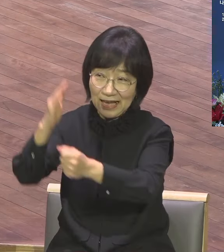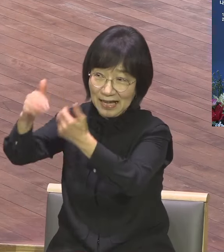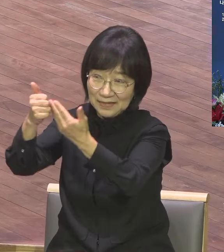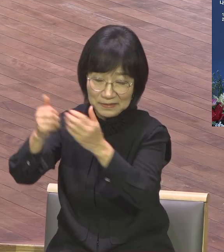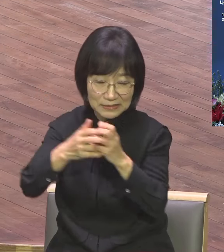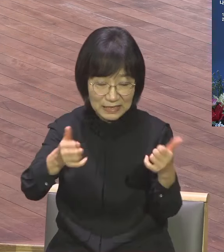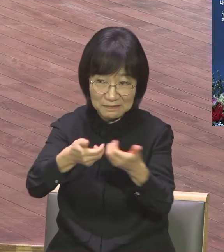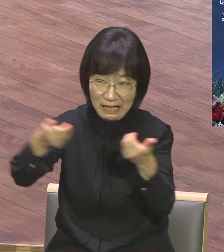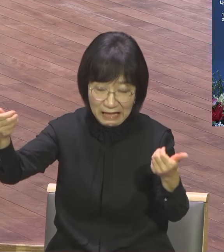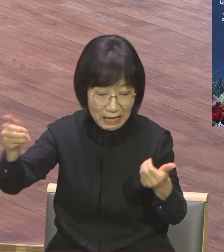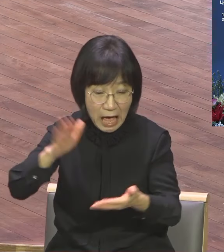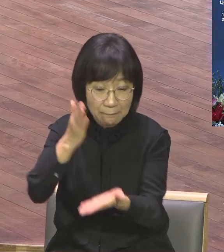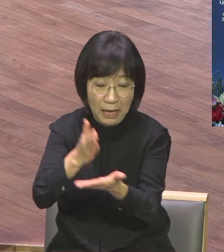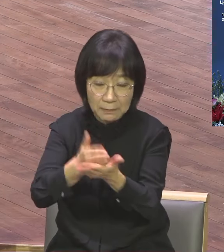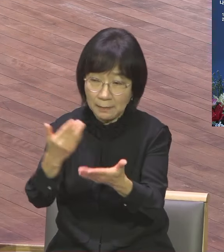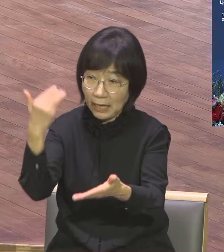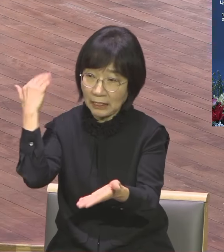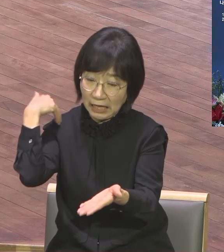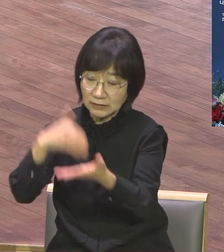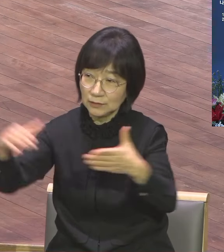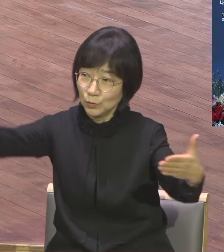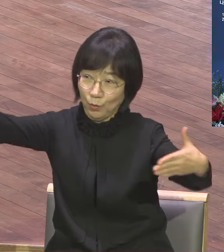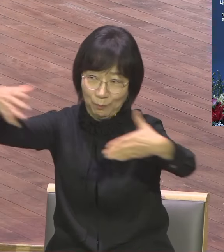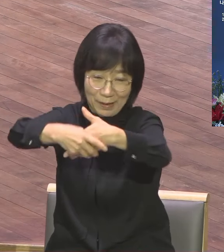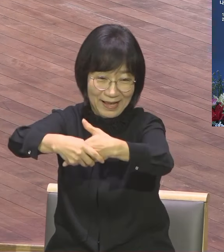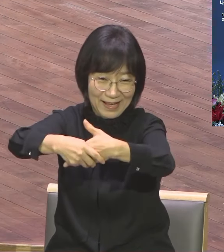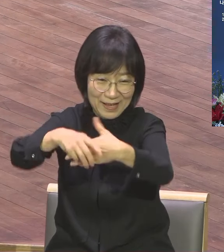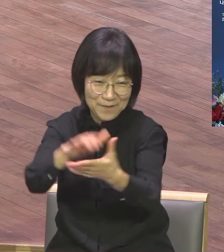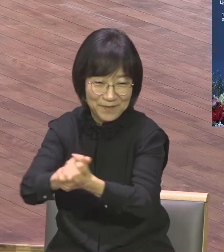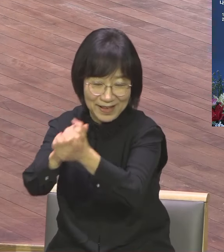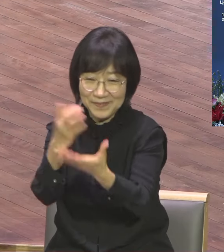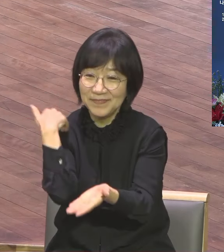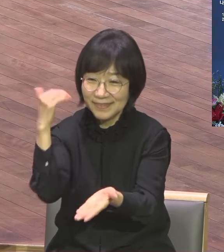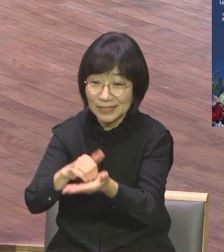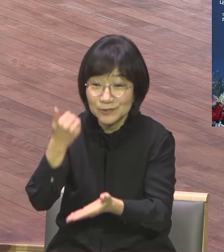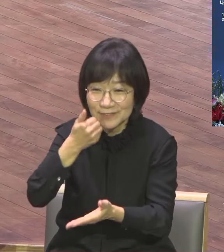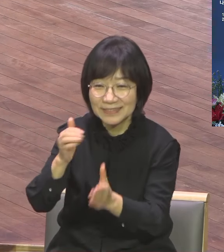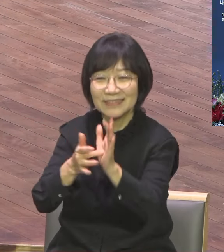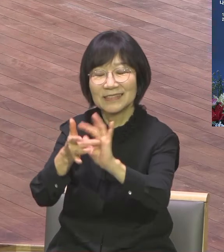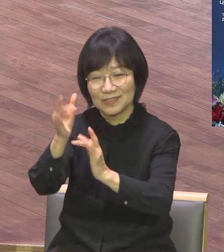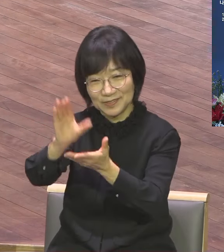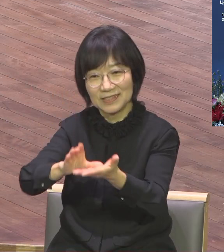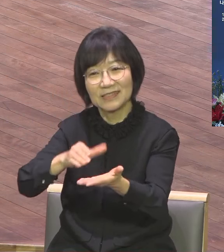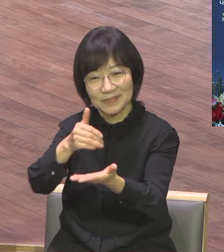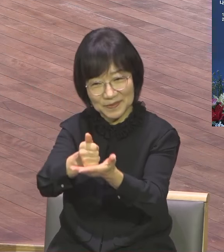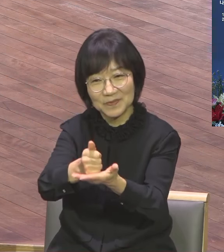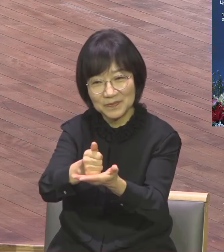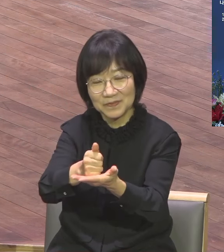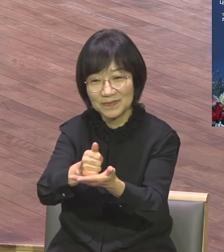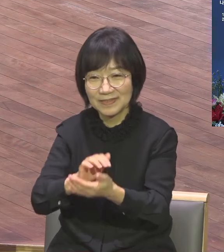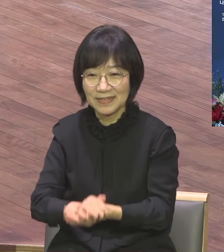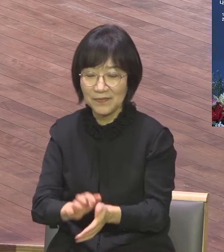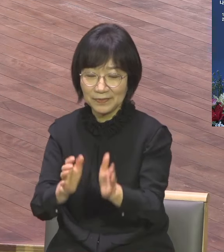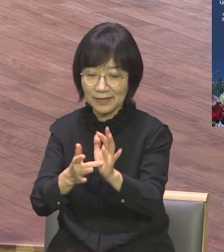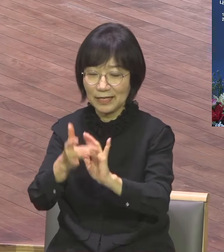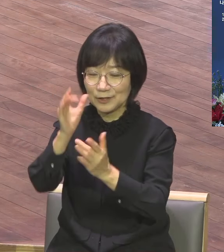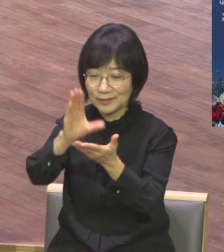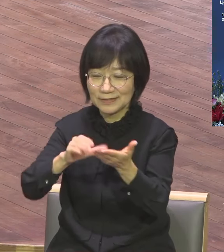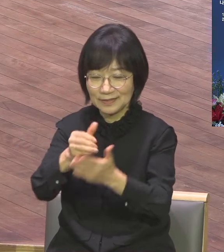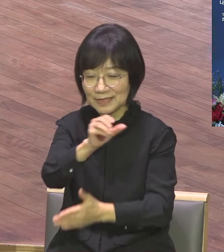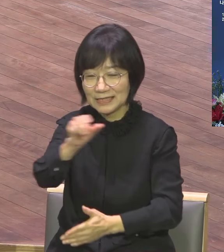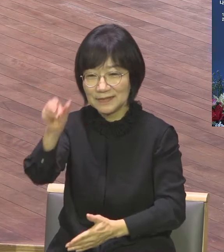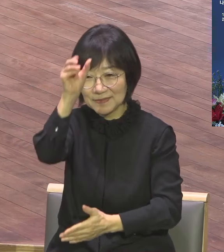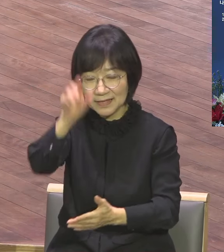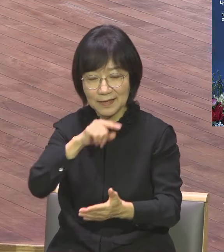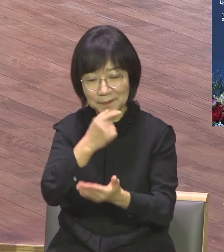교제하도록 만드는 분이 예수 그리스도시다. 네. 교회는 이런 예수 그리스도의 피값으로 세워진 것이 그렇기